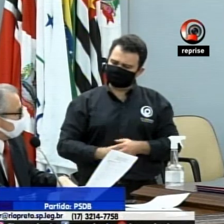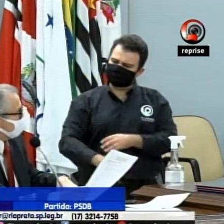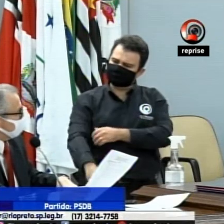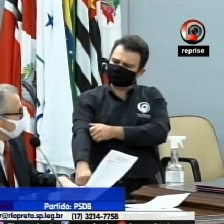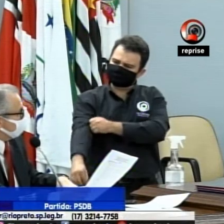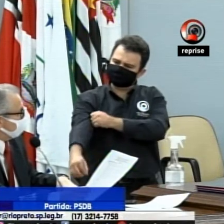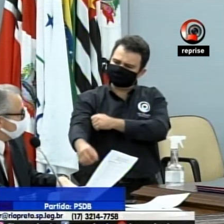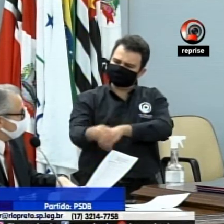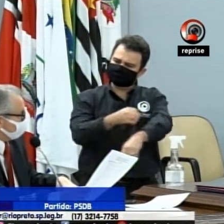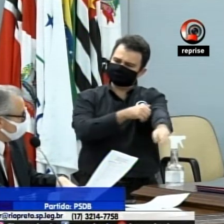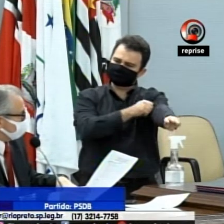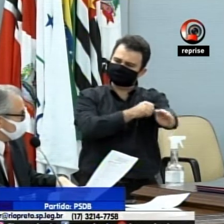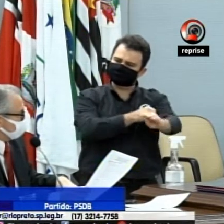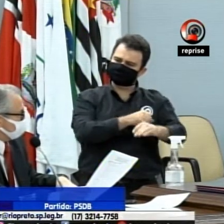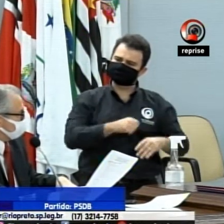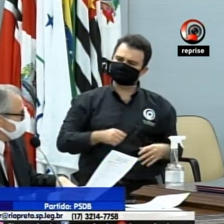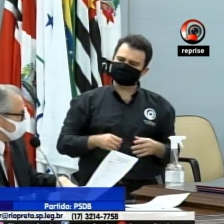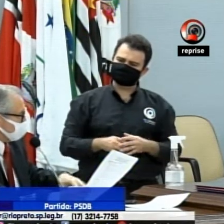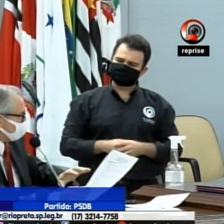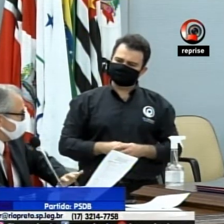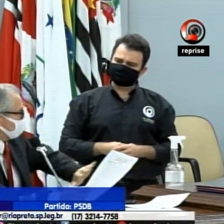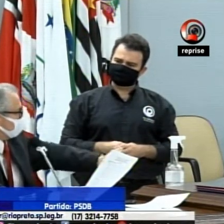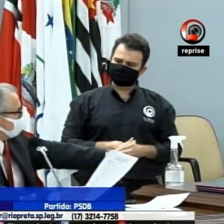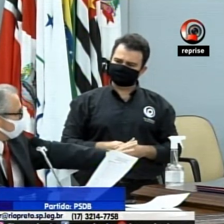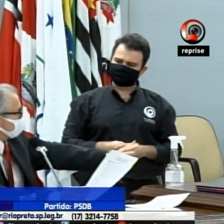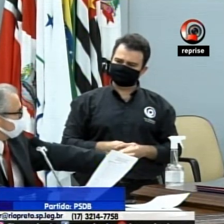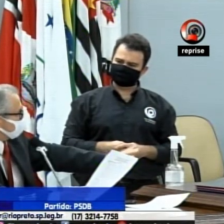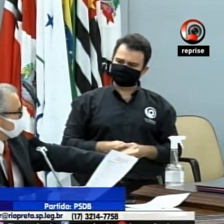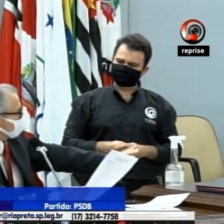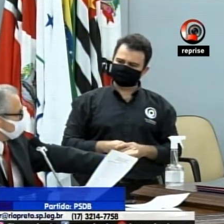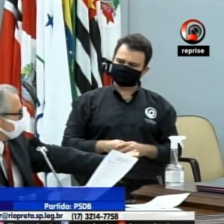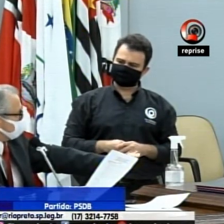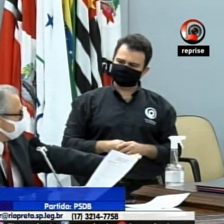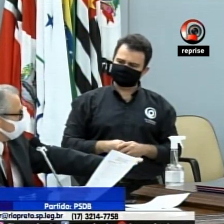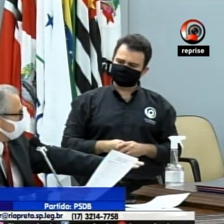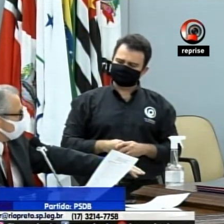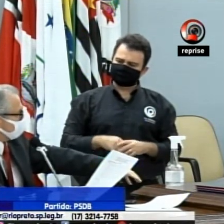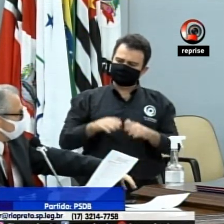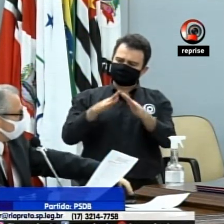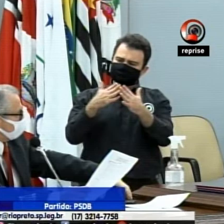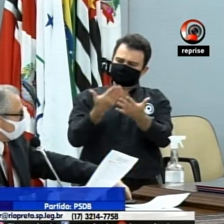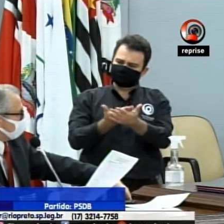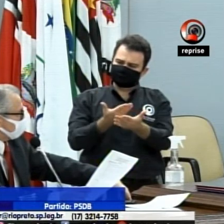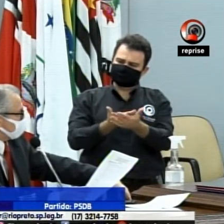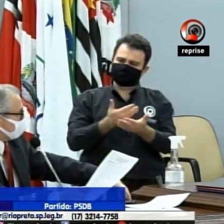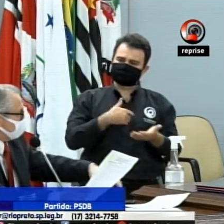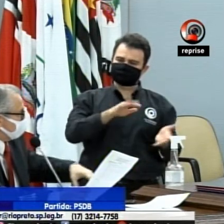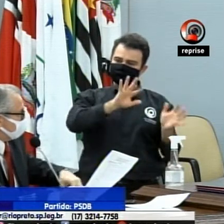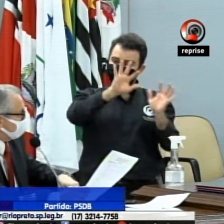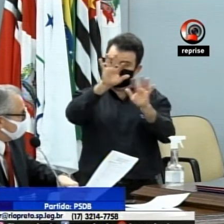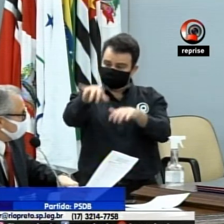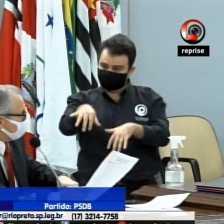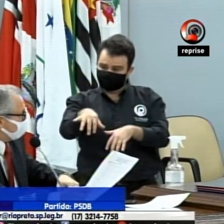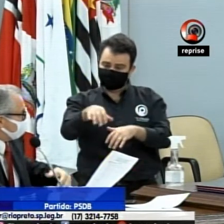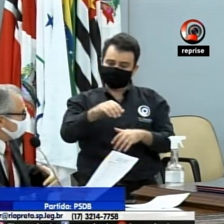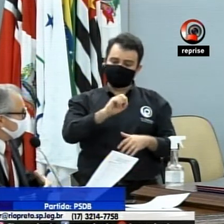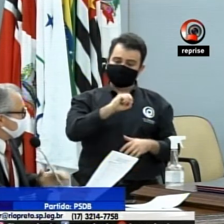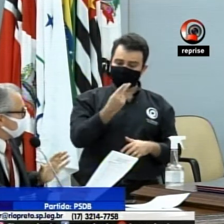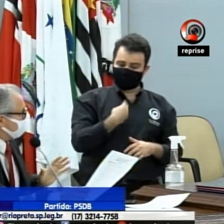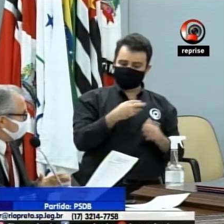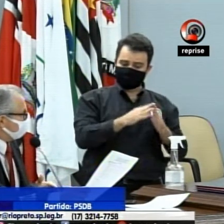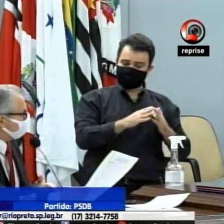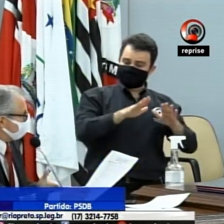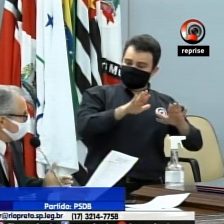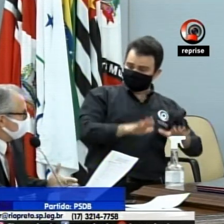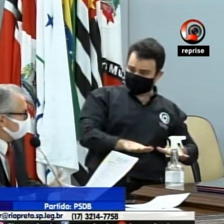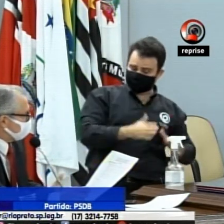sistema híbrido proposto, eu acho que já elimina esse risco de ação. Porque o pai que quiser mandar, manda, o pai que não quiser mandar,